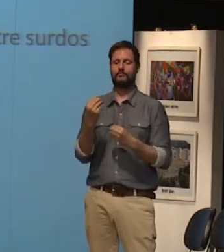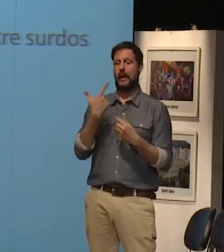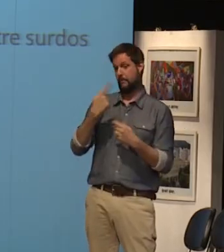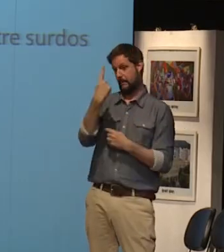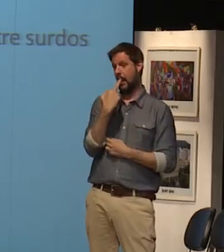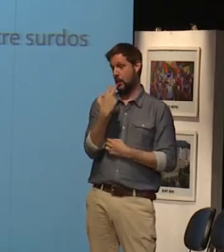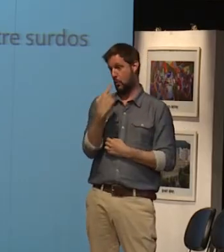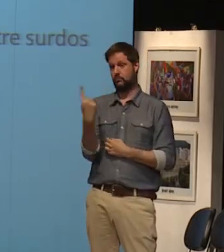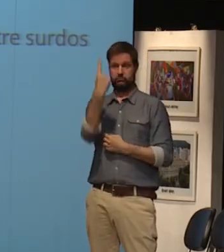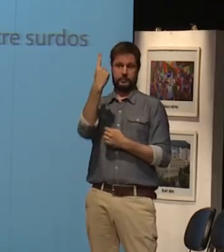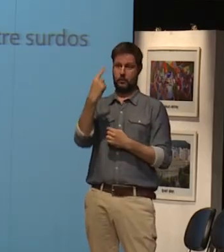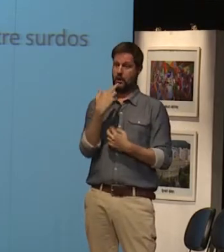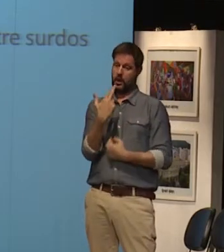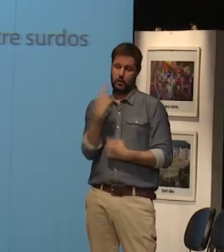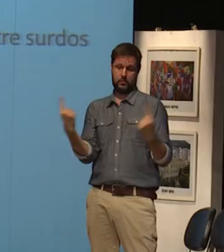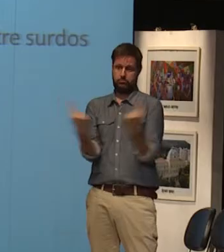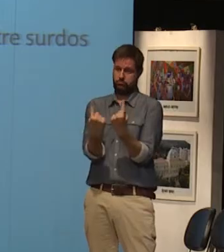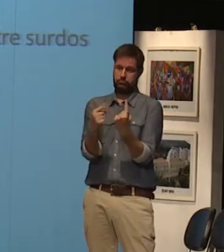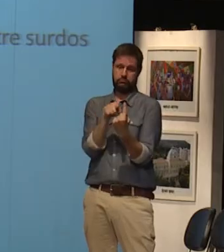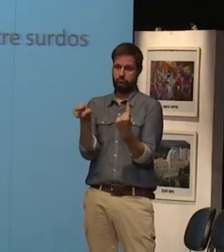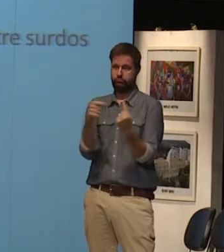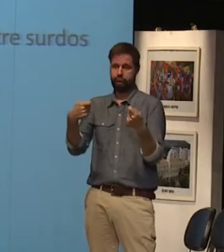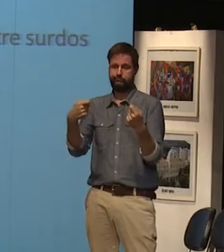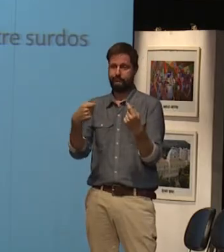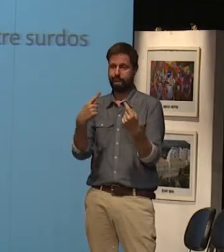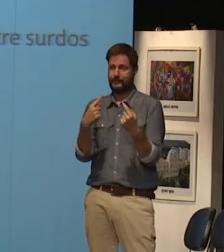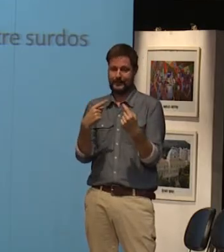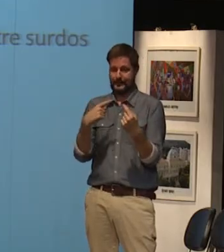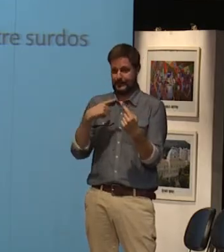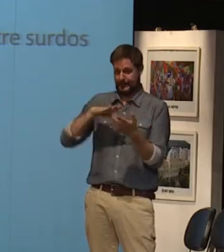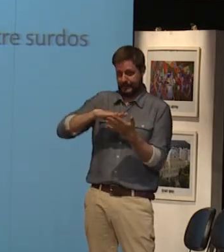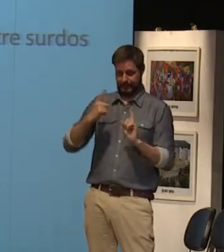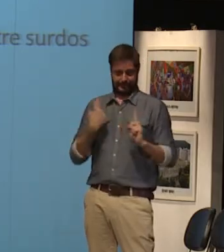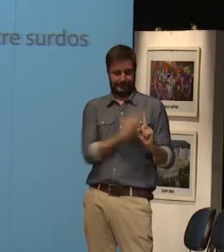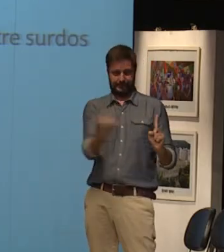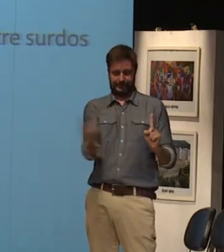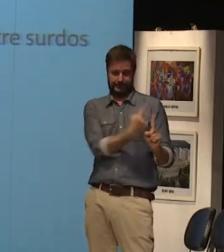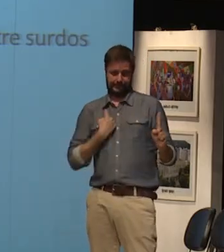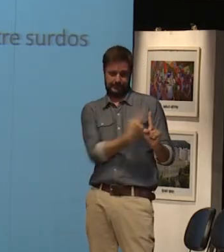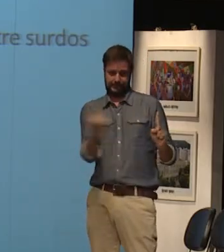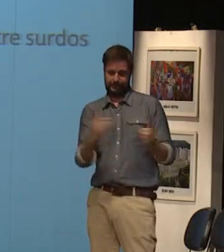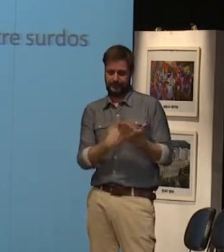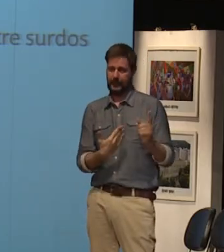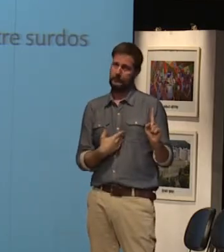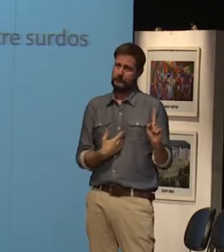que se dá? Porque a primeira língua de contato que eles vão ter, né? Se eu tiver que estar